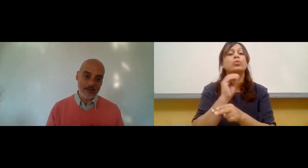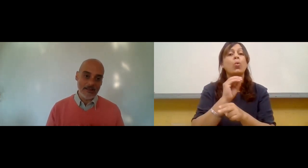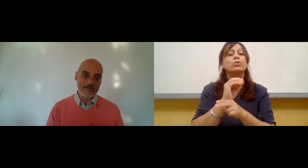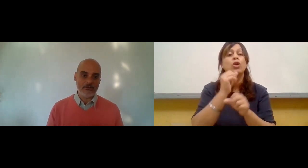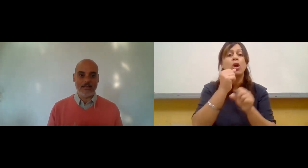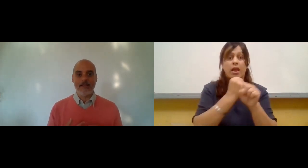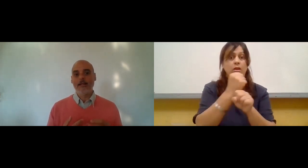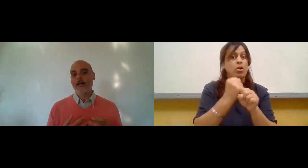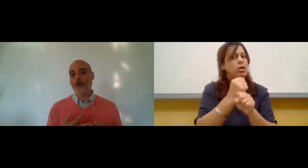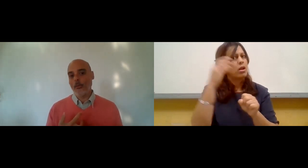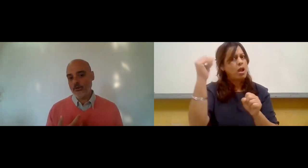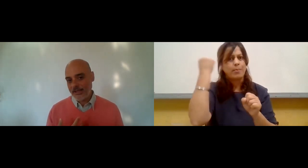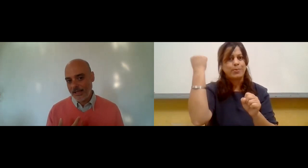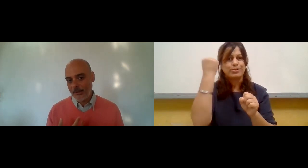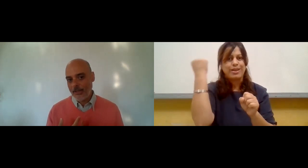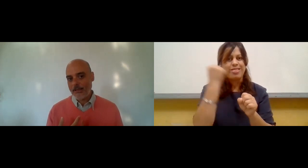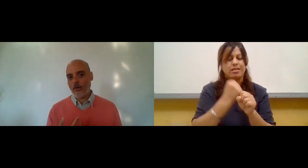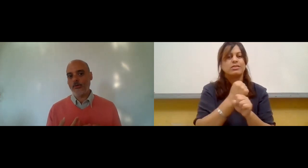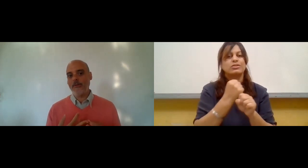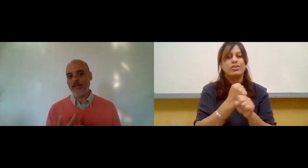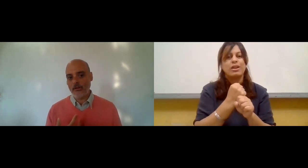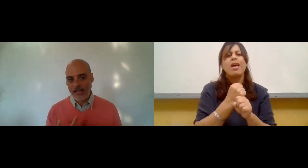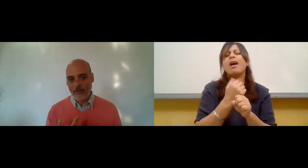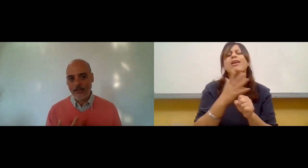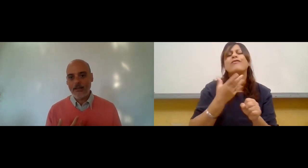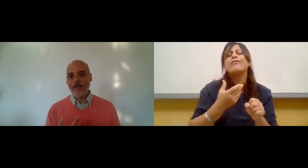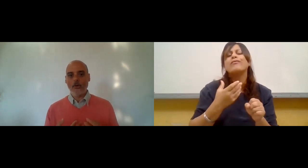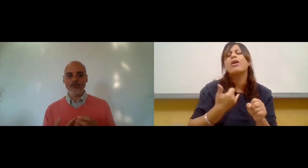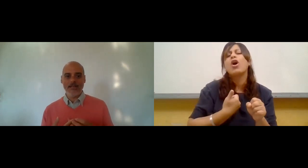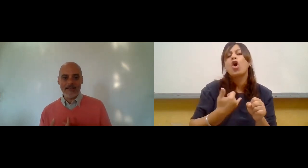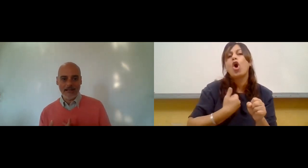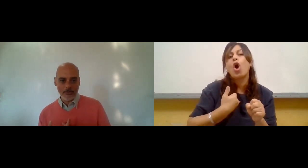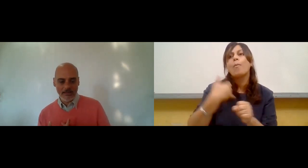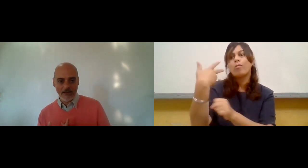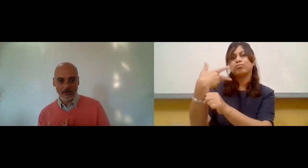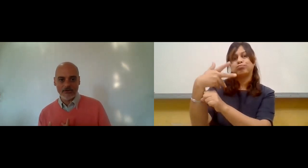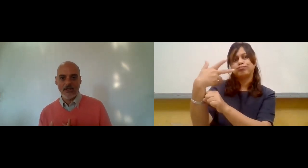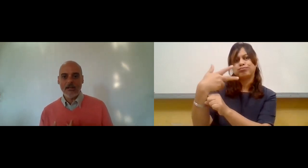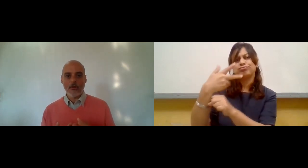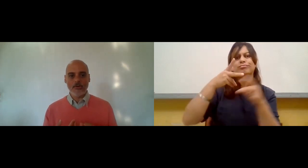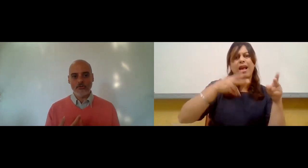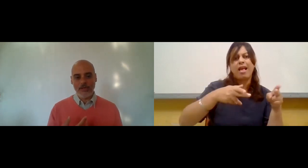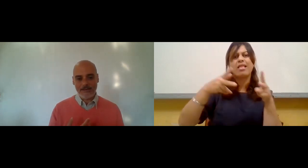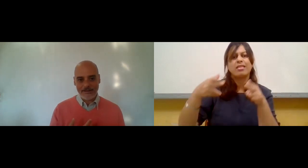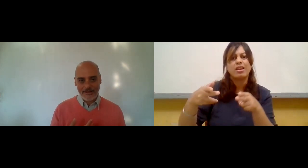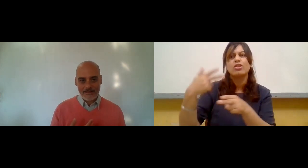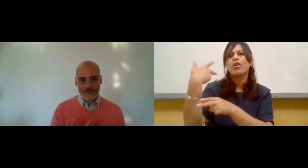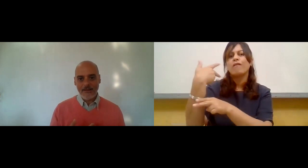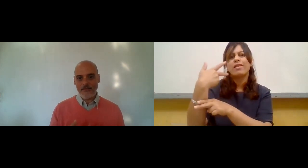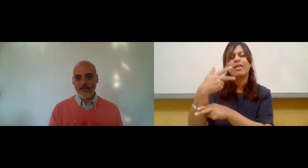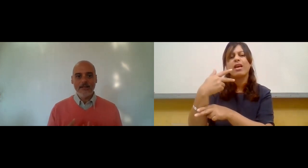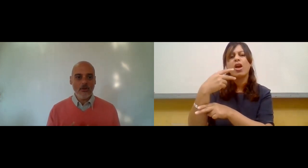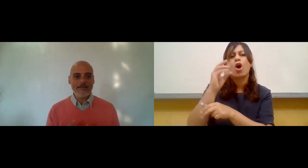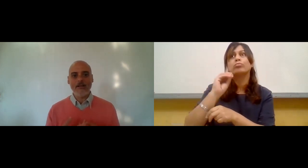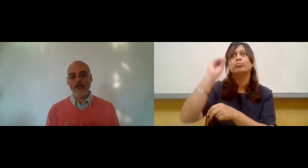las tecnologías, o sea, de cómo se graba, cómo se videograba, cómo se editan los videos, cómo se suben a internet,